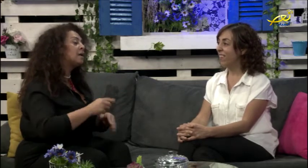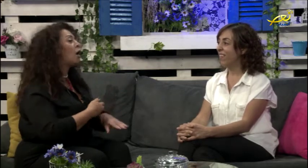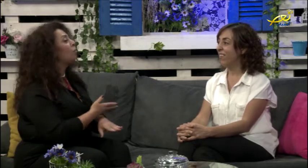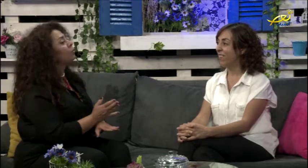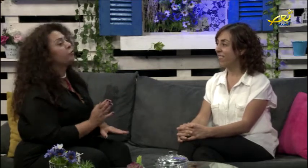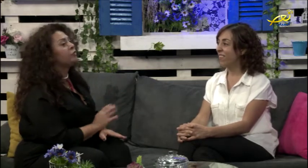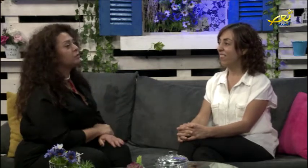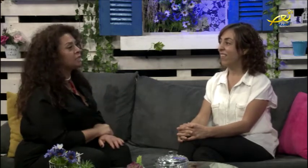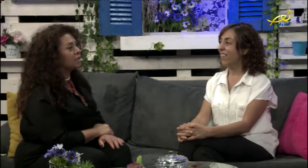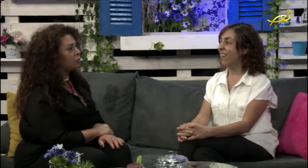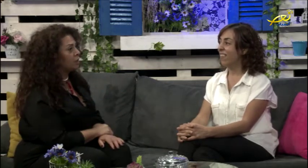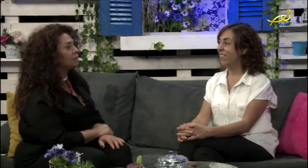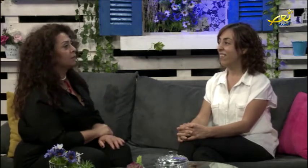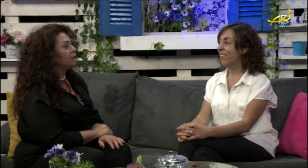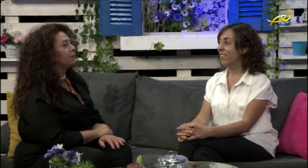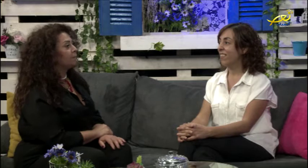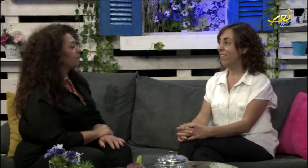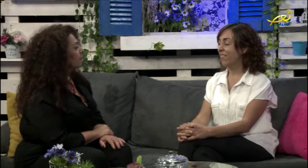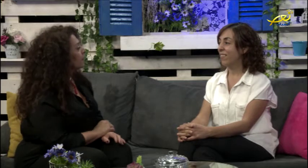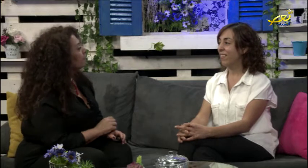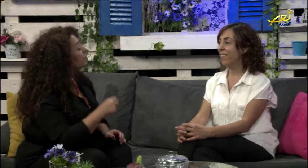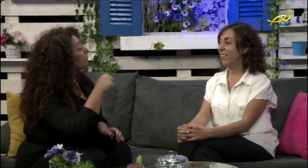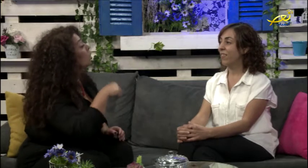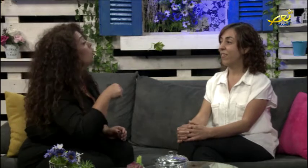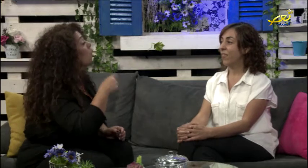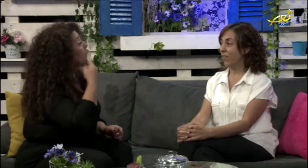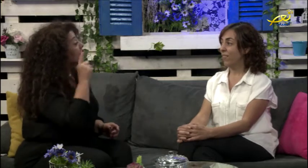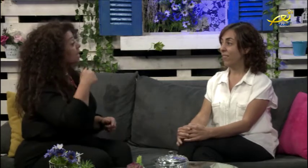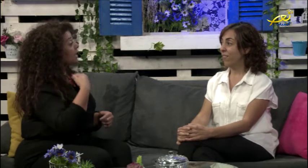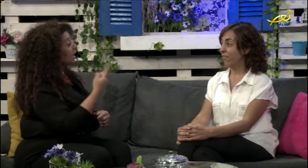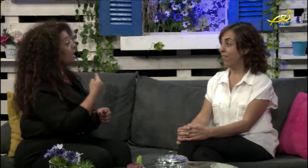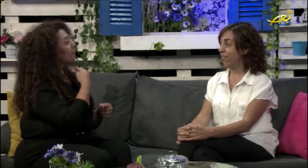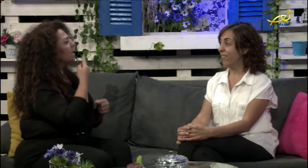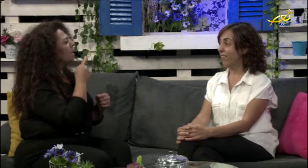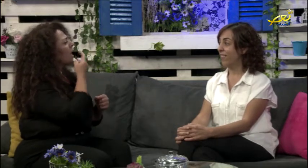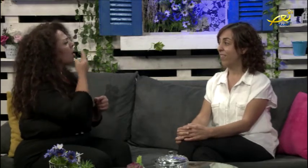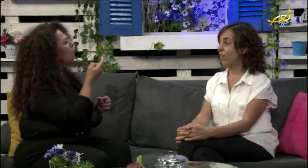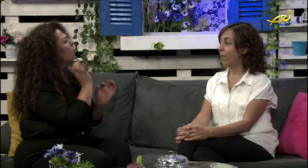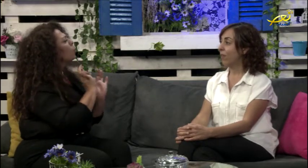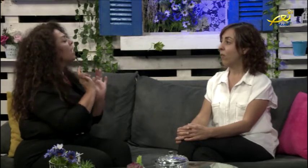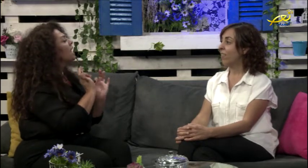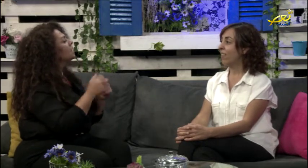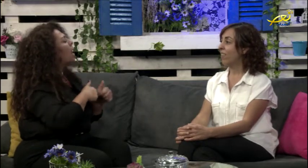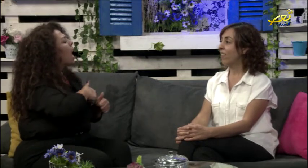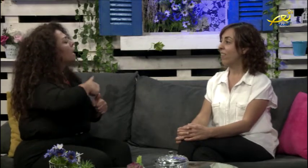وما بعود فيه تضيع للوقت. اليوم إذا بدنا نحكي عن العمر المناسب ليكتسب الشخص